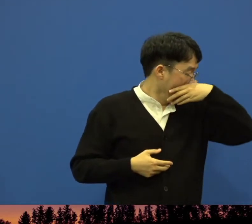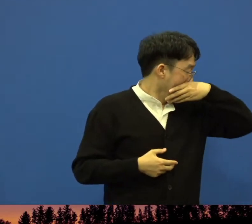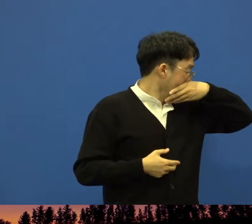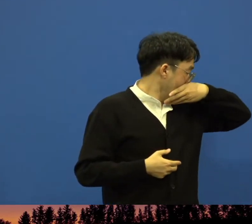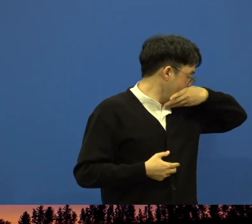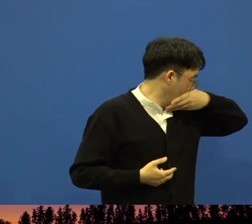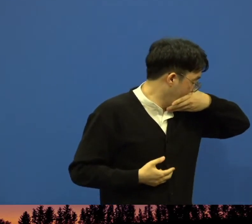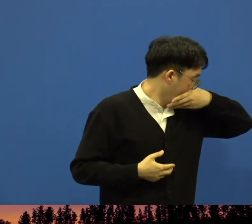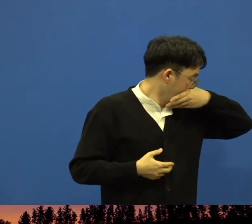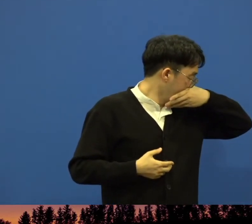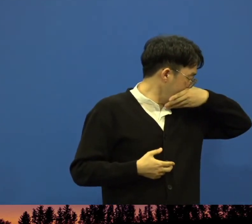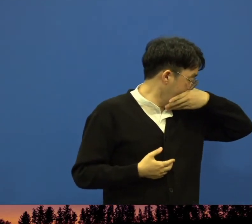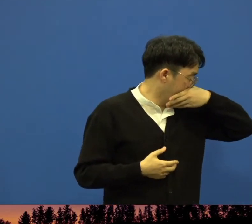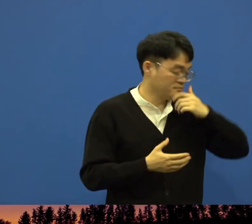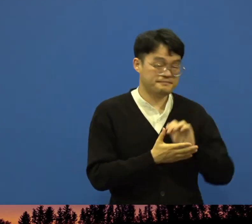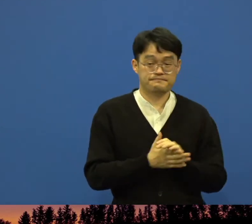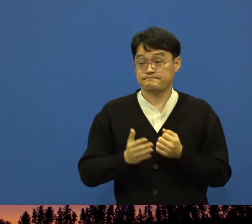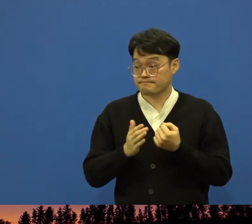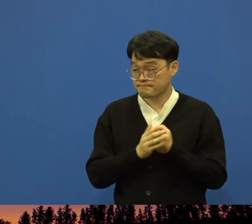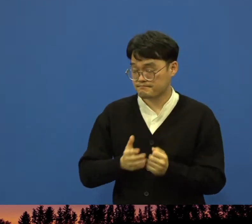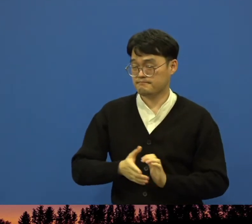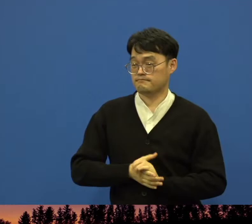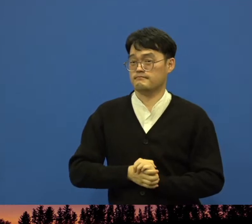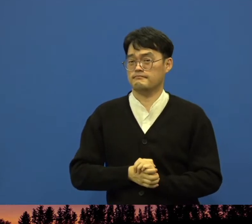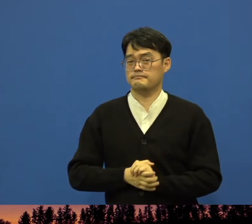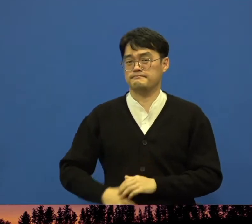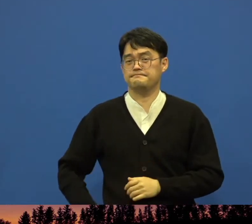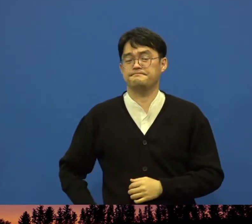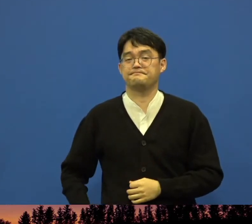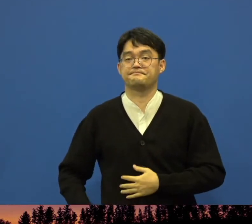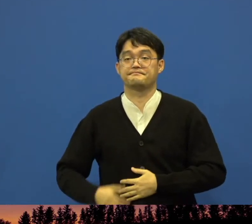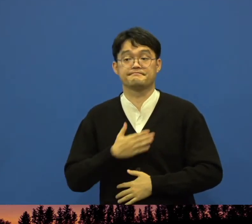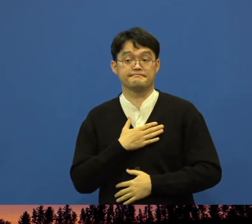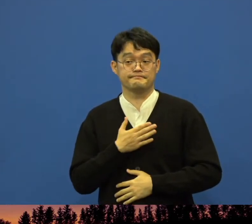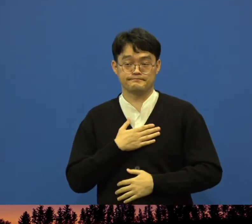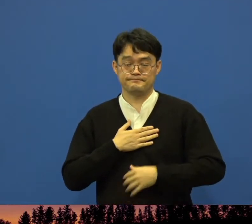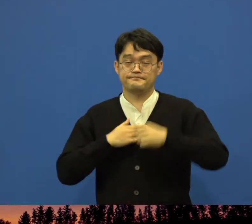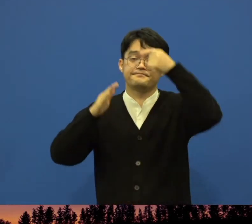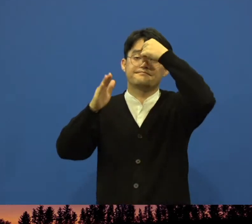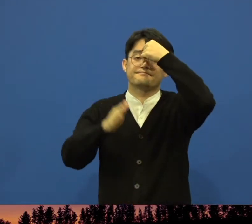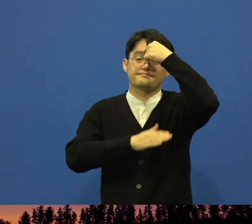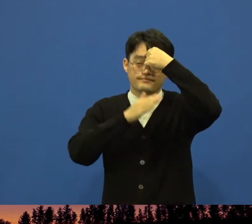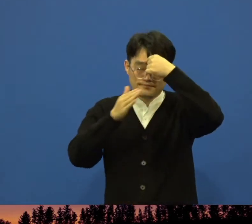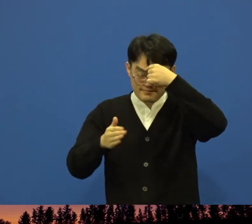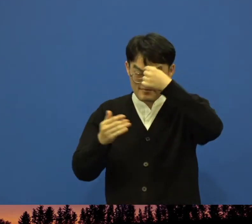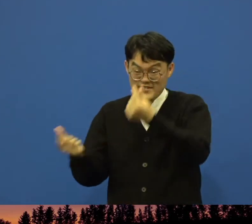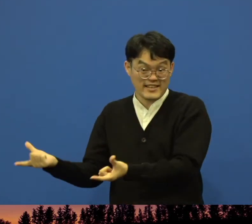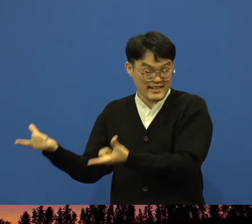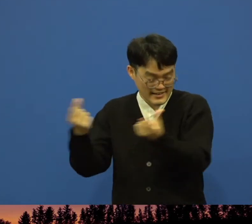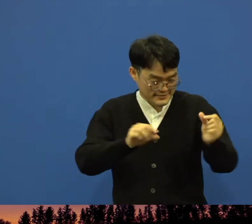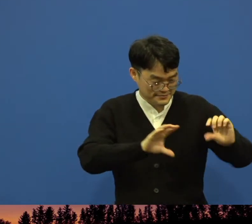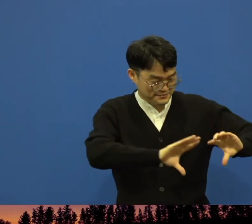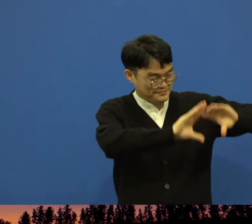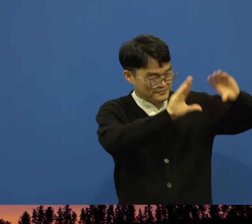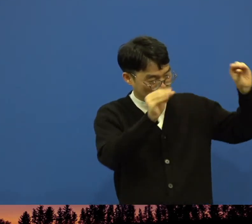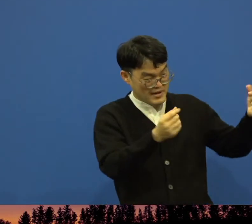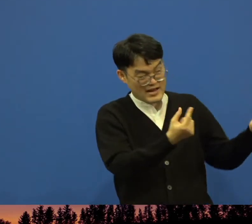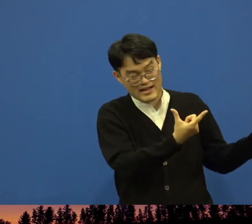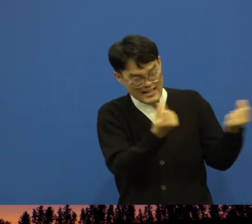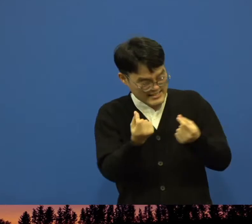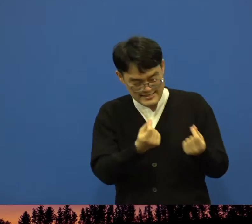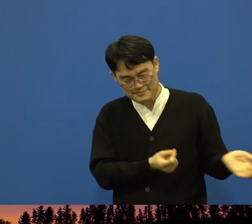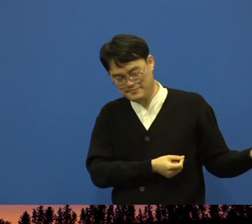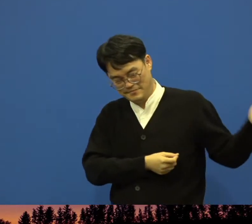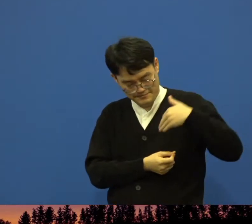그러니까 이제 그게 이래만 빠졌냐. 그래서 제가 이제 우리 교인들 다 이제 단체로 뭐 오페라 보러도 가게 하고